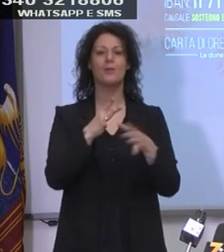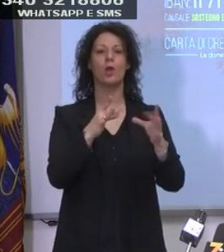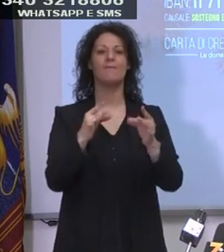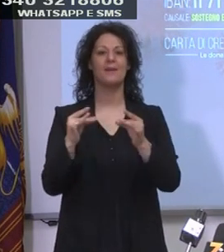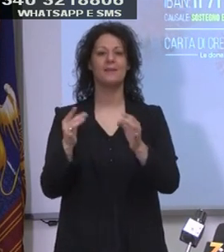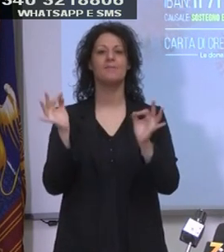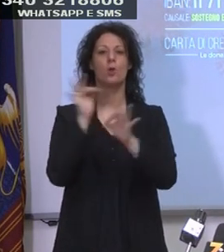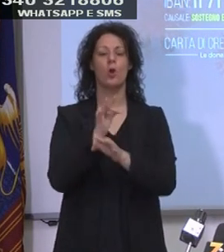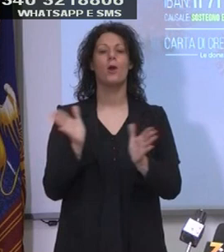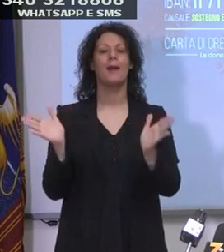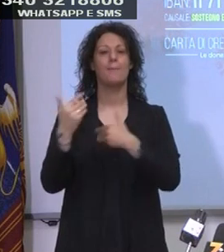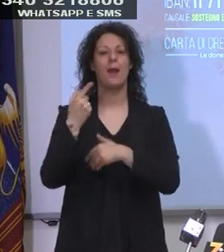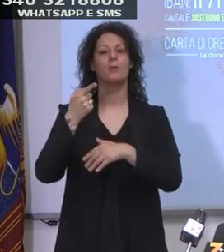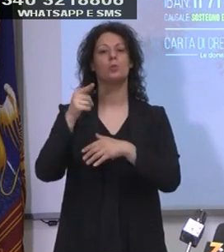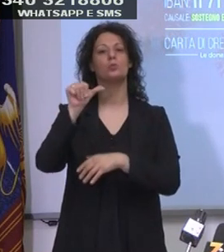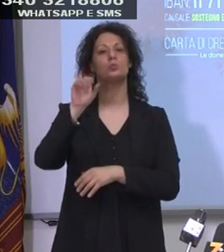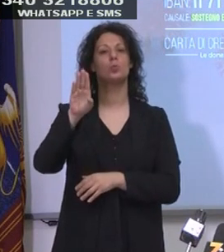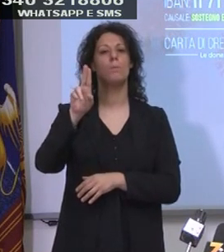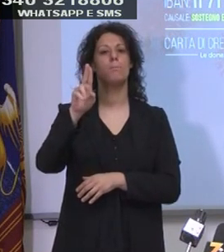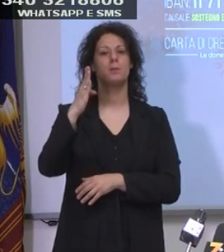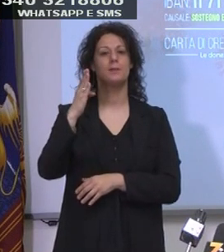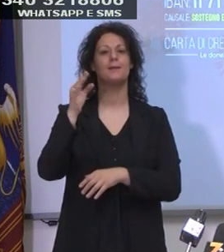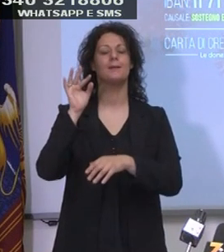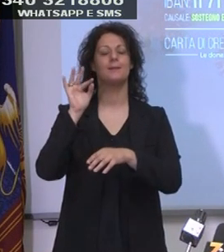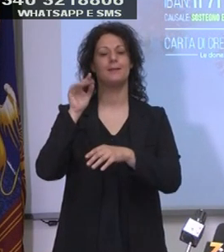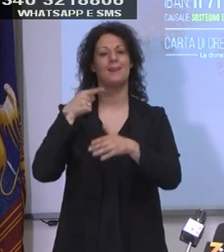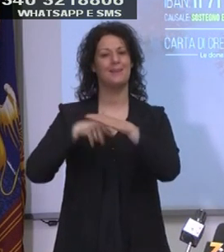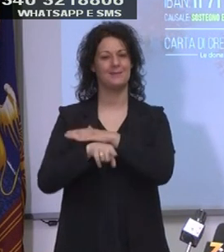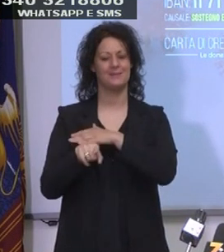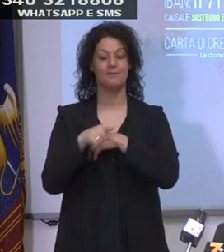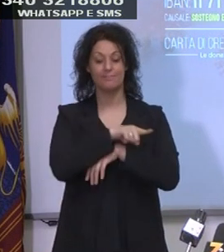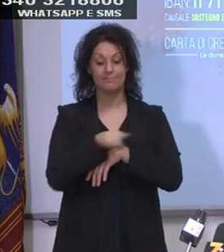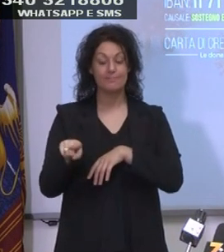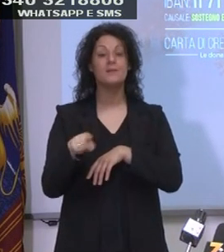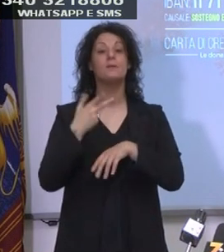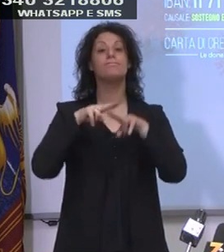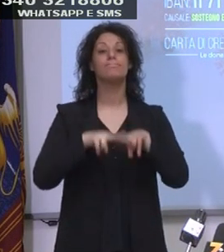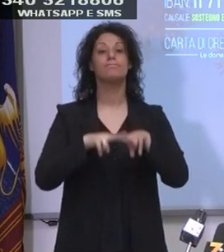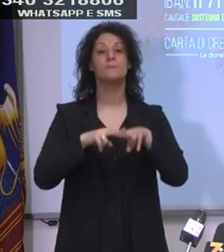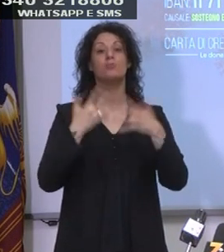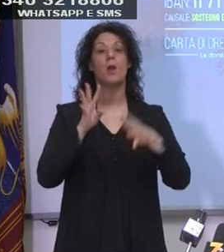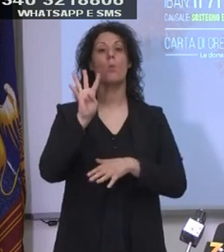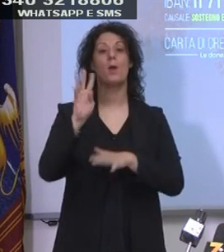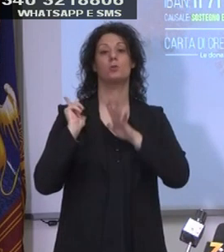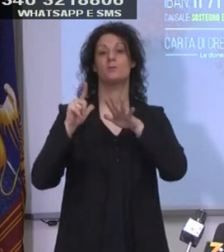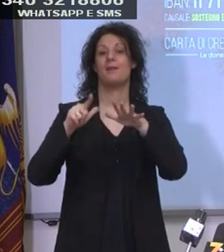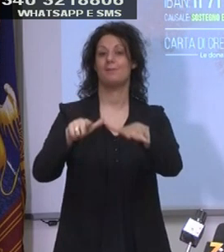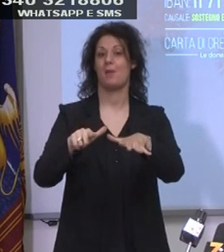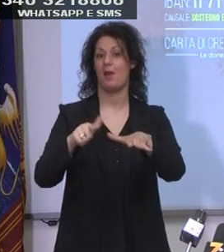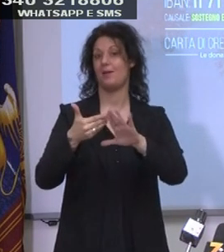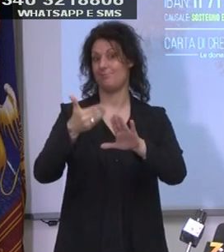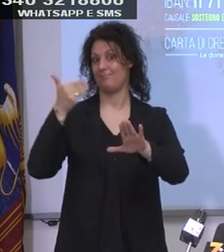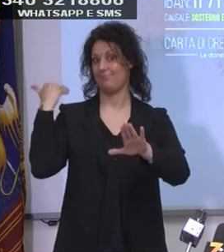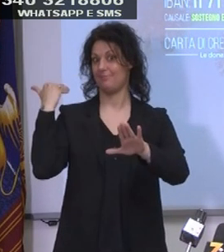sono pazienti presenti da 3-4 settimane, e quindi i casi limite ovviamente li stiamo ancora scontando su